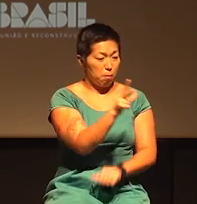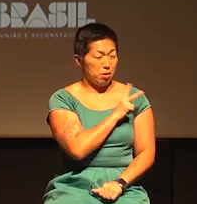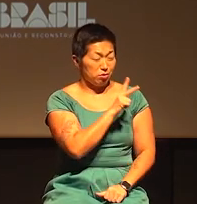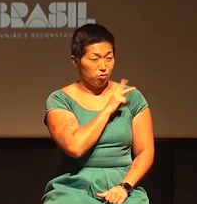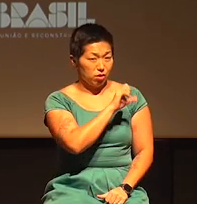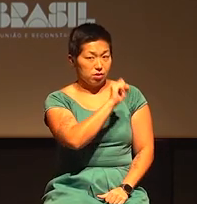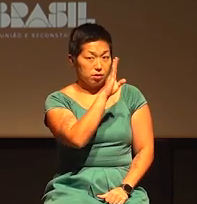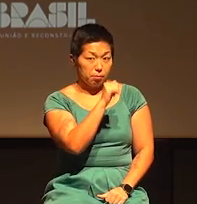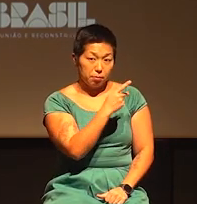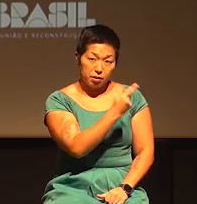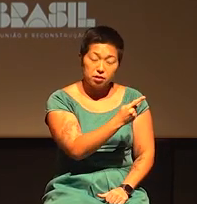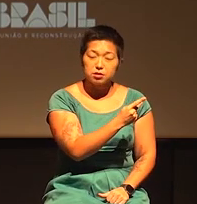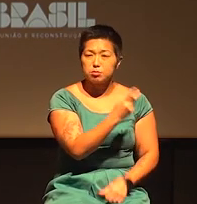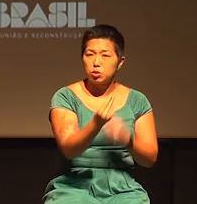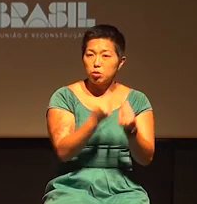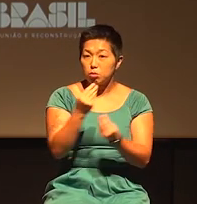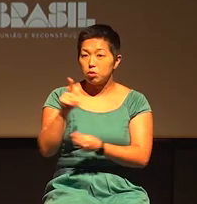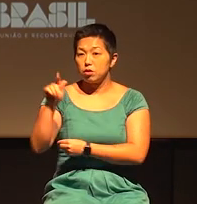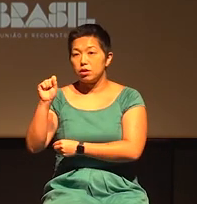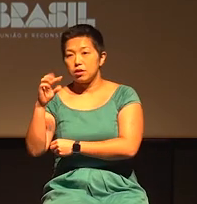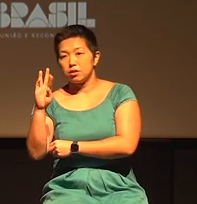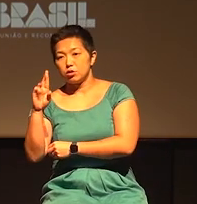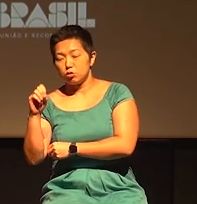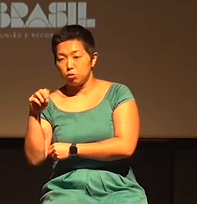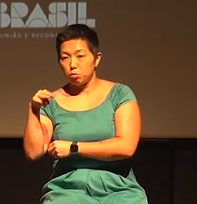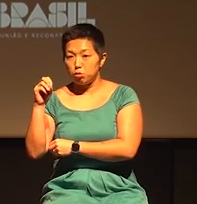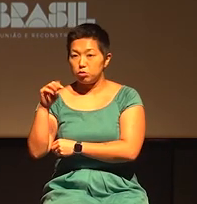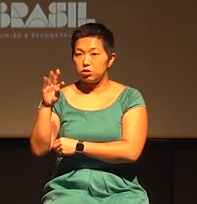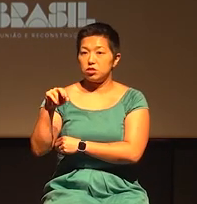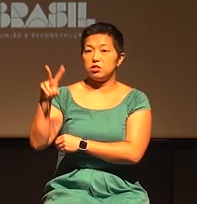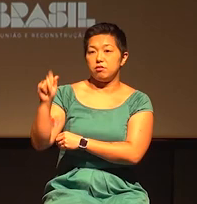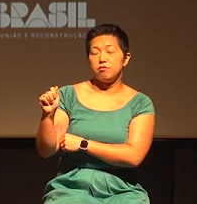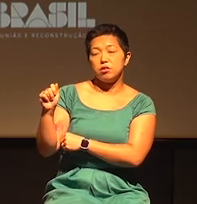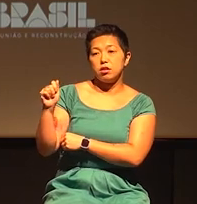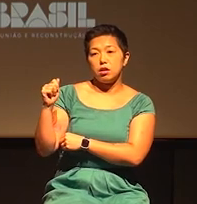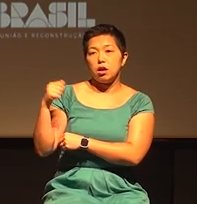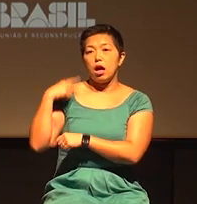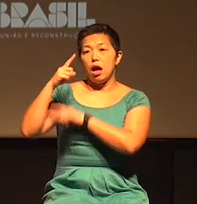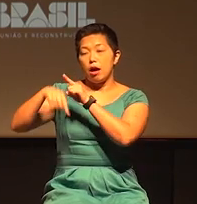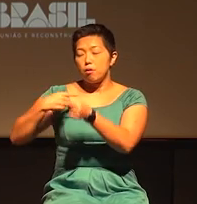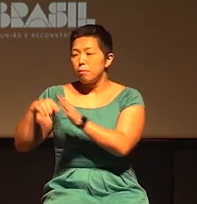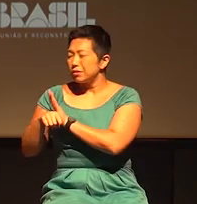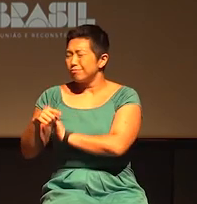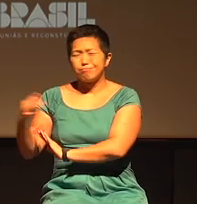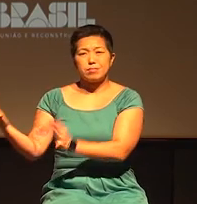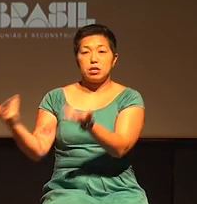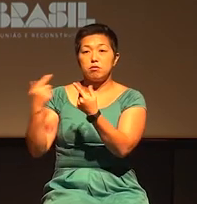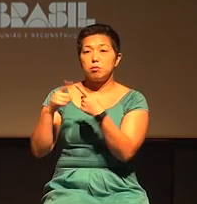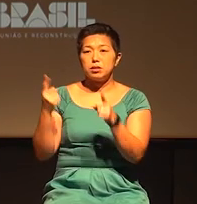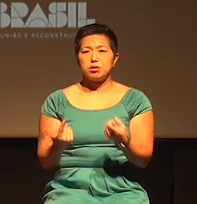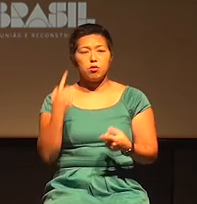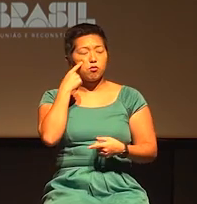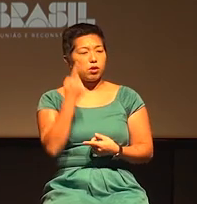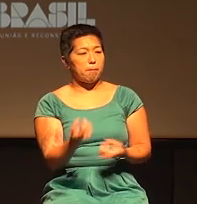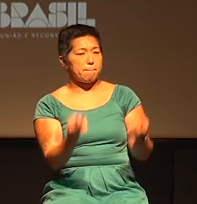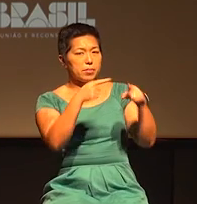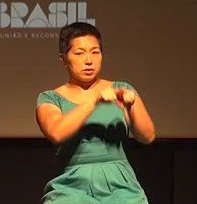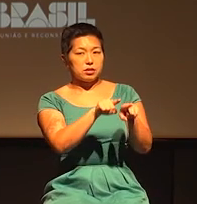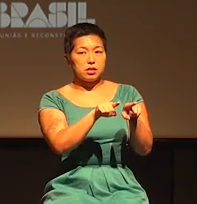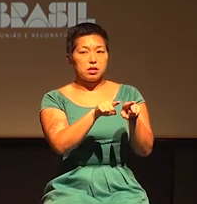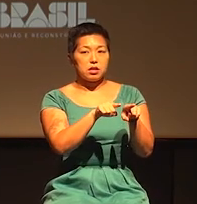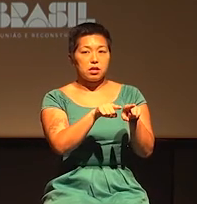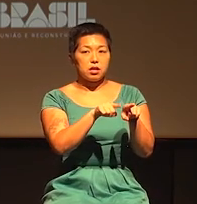aí gastromotiva do aí depois eu fui pesquisar sobre a gastromotiva e vi que é parceira da